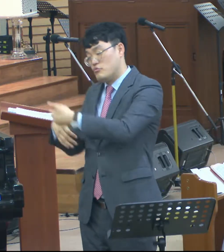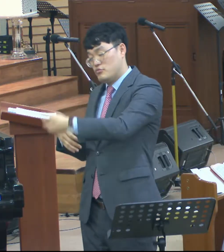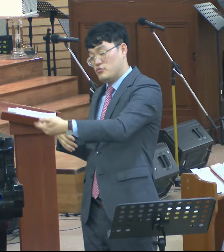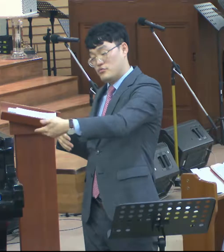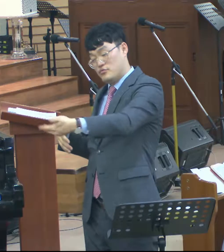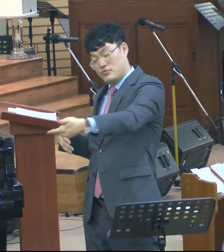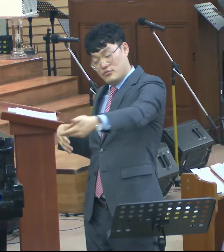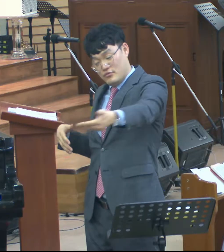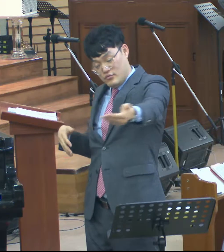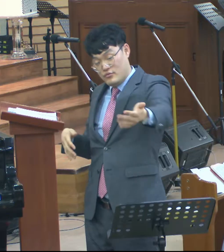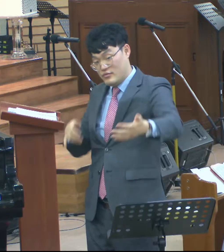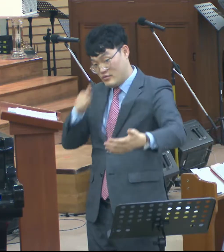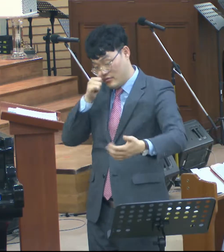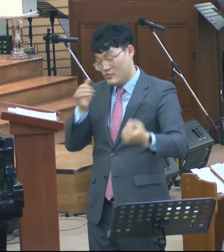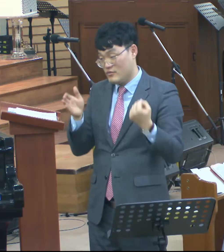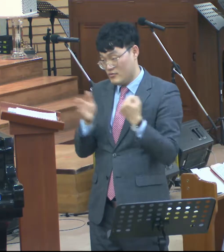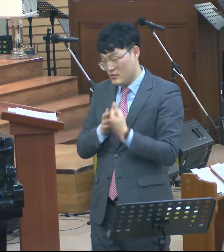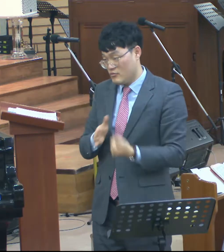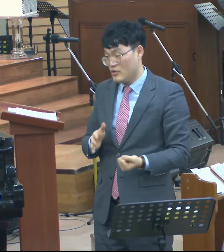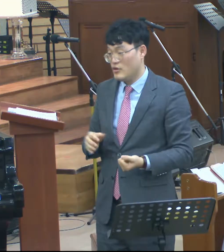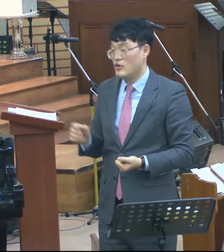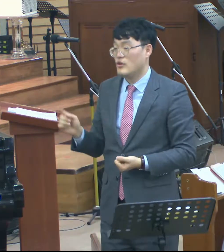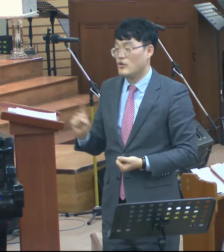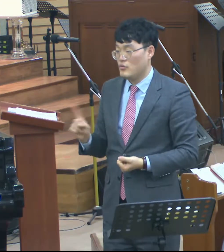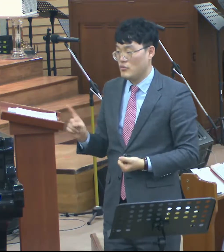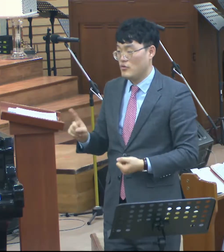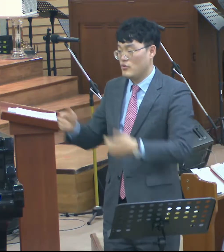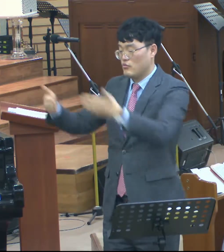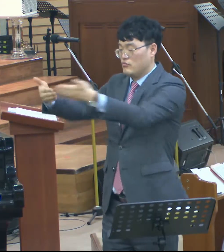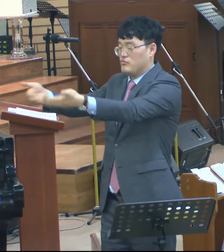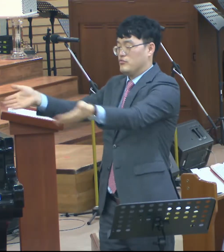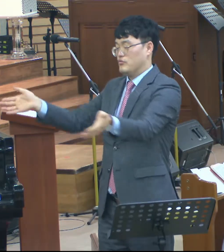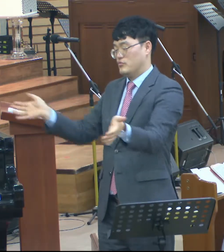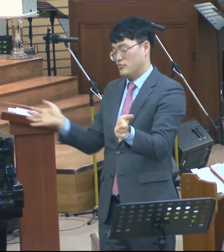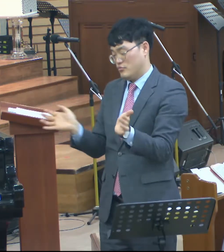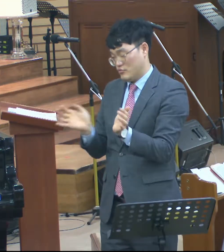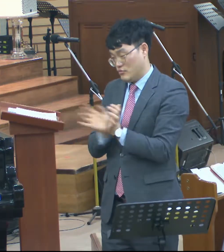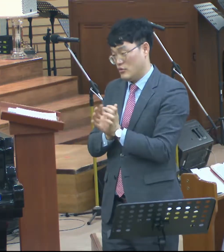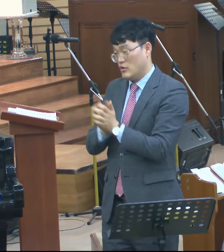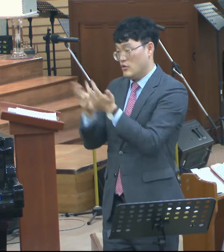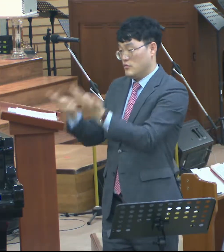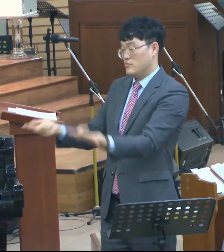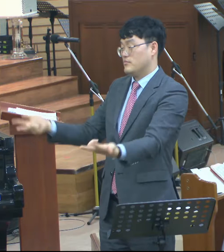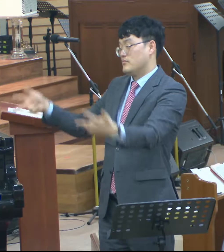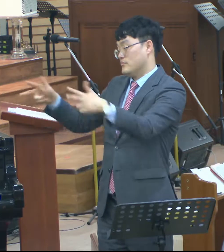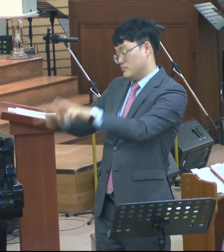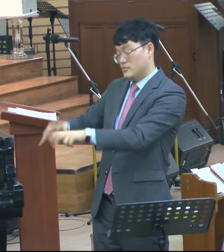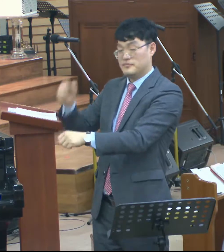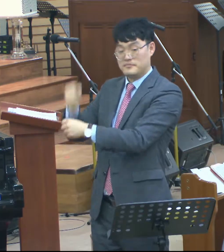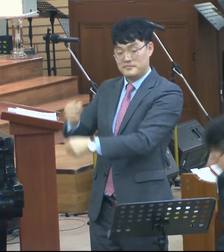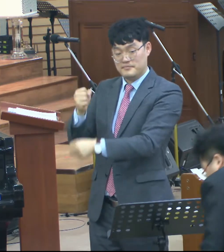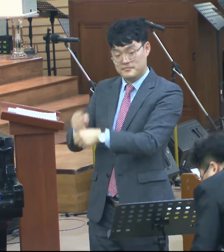발로 물을 이렇게 이 북처럼 된 걸 닫아놓으면 물이 안 들어오고 해서 정원을 만드는 거예요. 그런데 너희가 들어갈